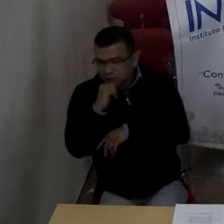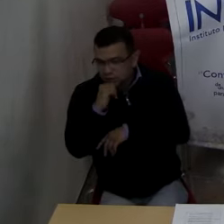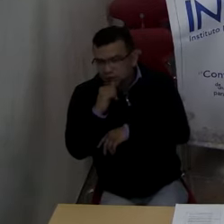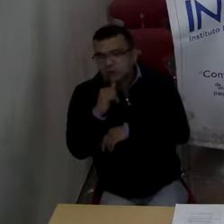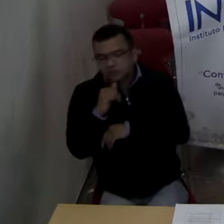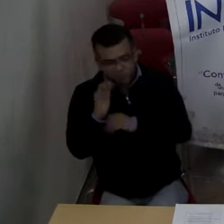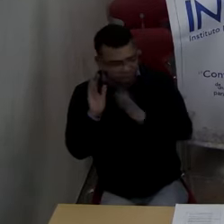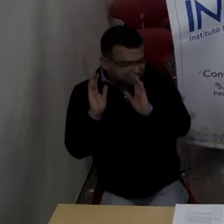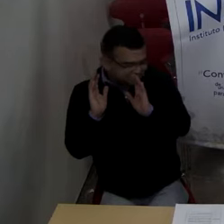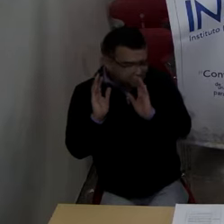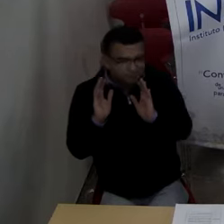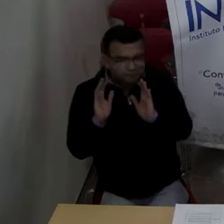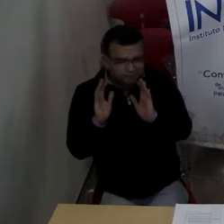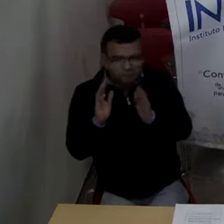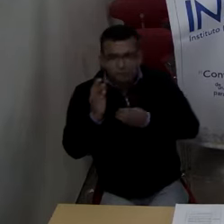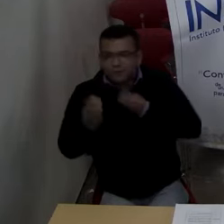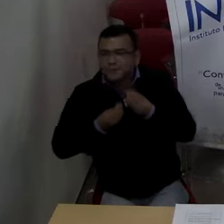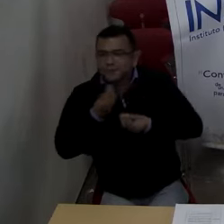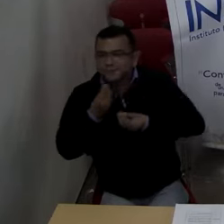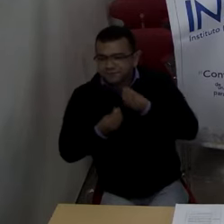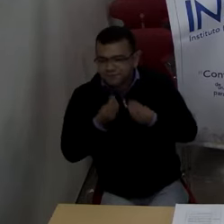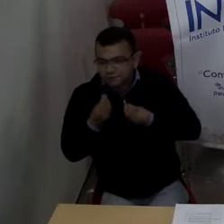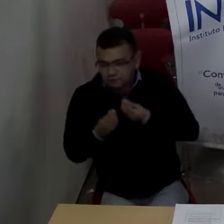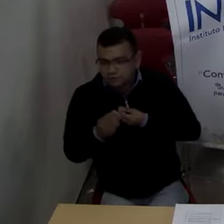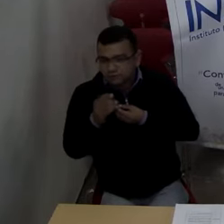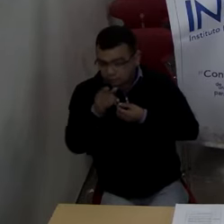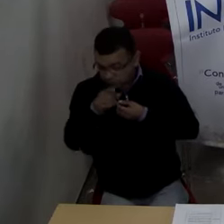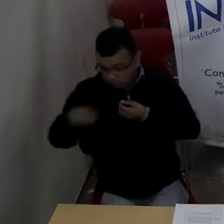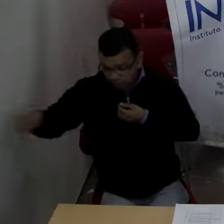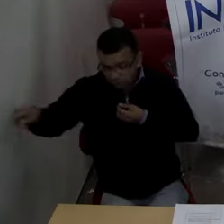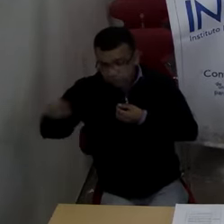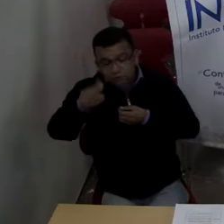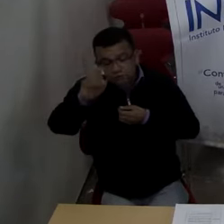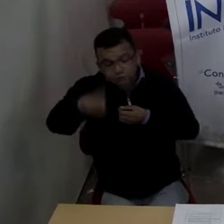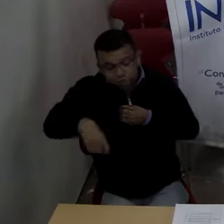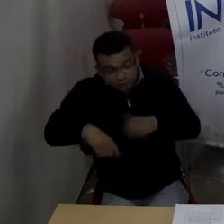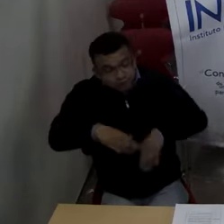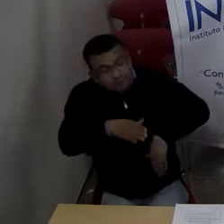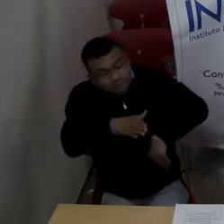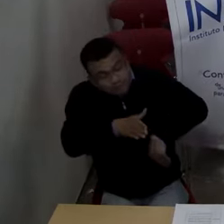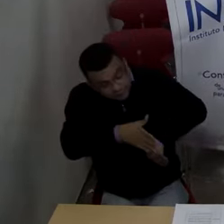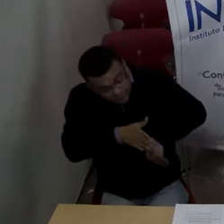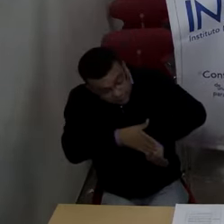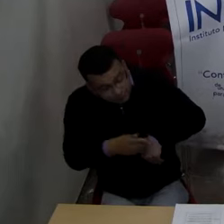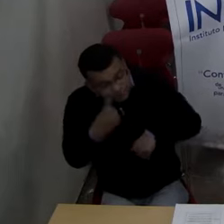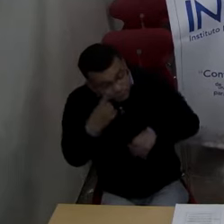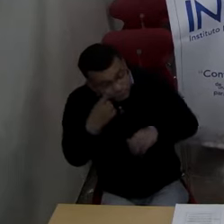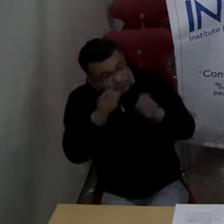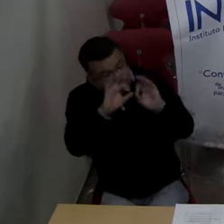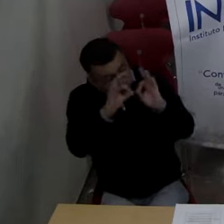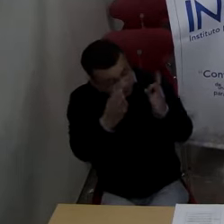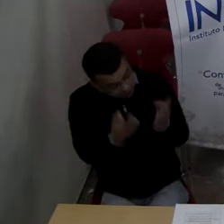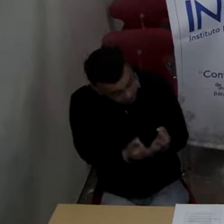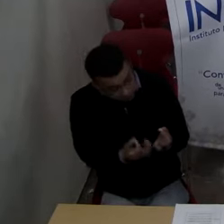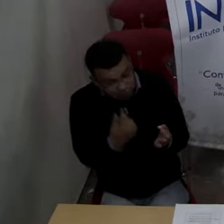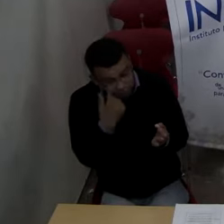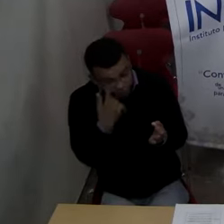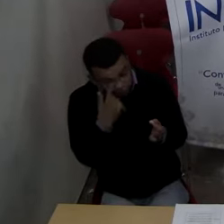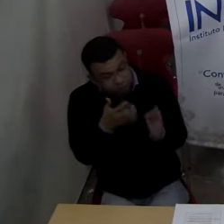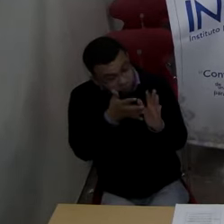deben ofrecerle la información a la familia para que manifiesten y observen